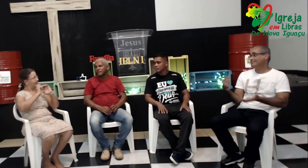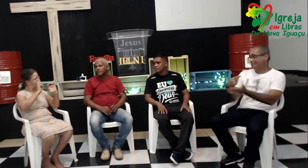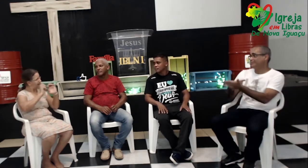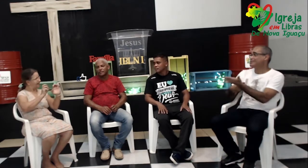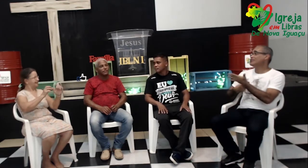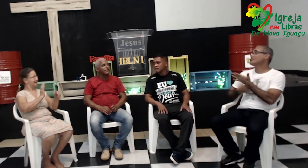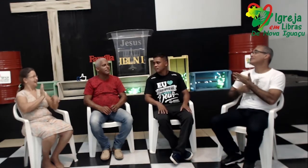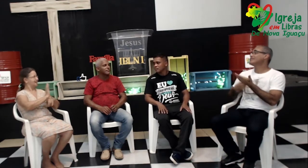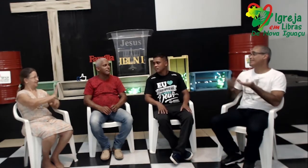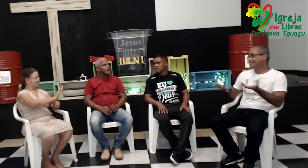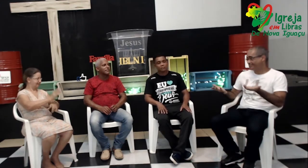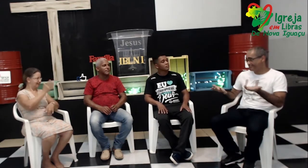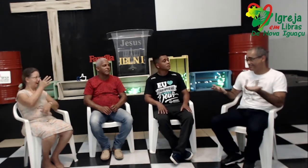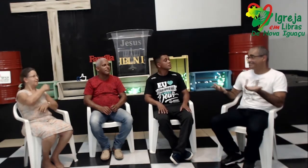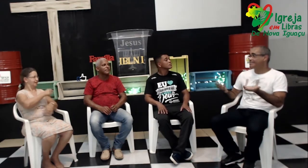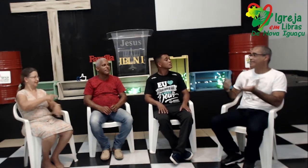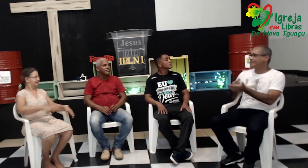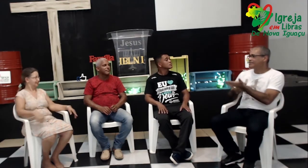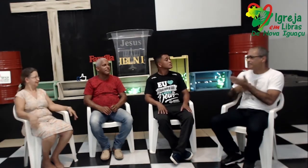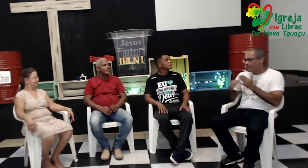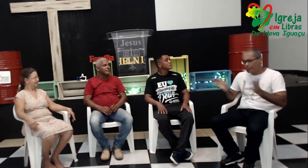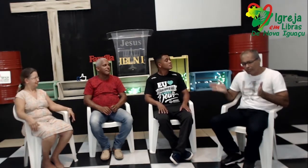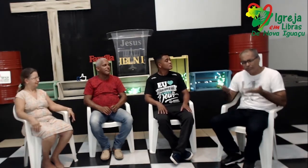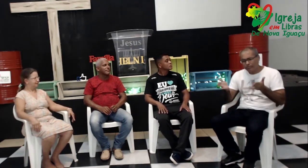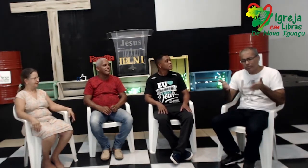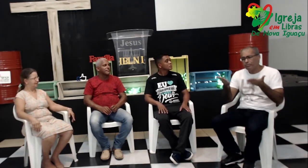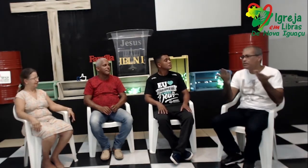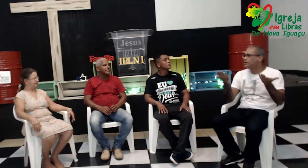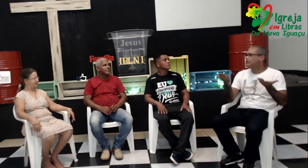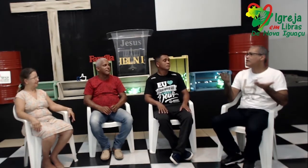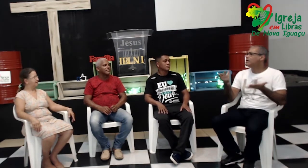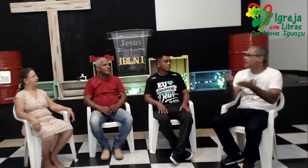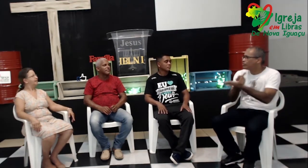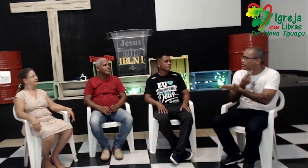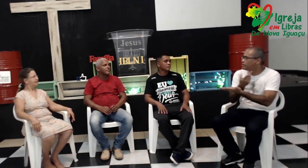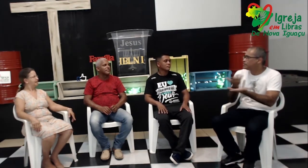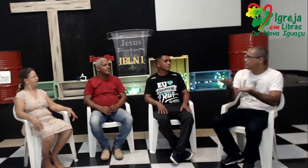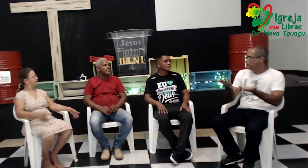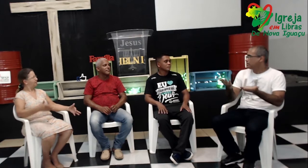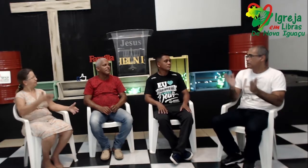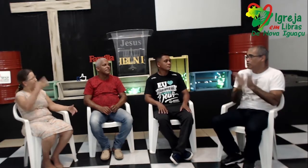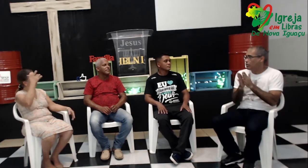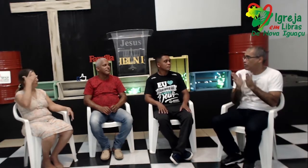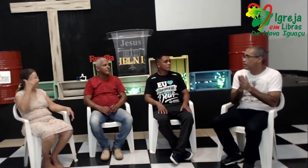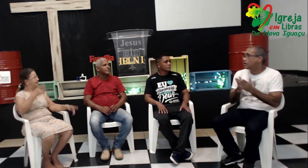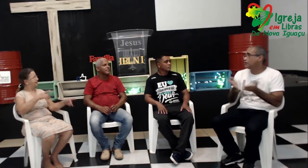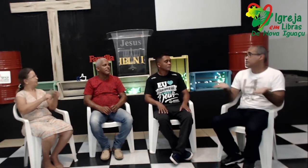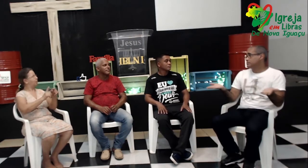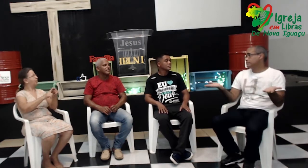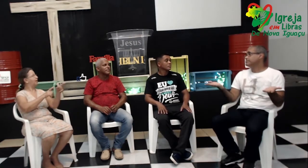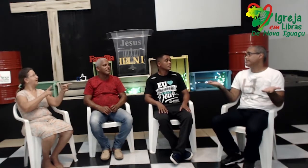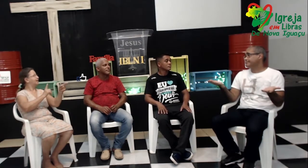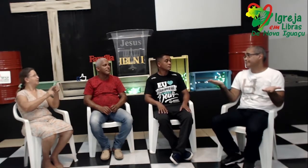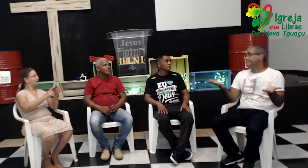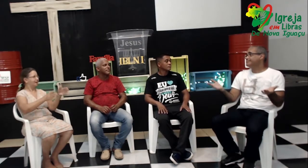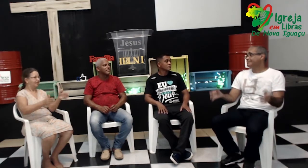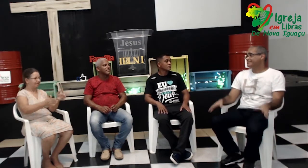vou evangelizar, vou orar por você, vou incentivar você para que você cresça.